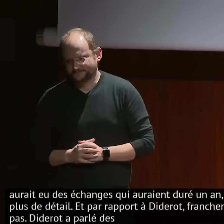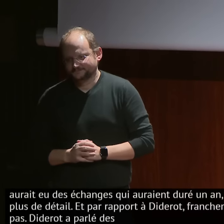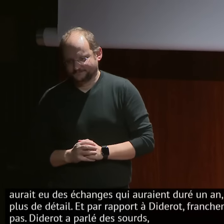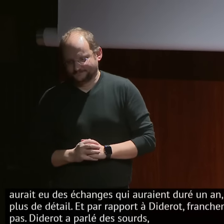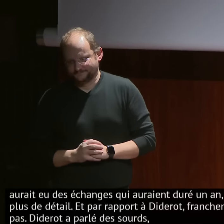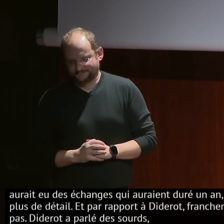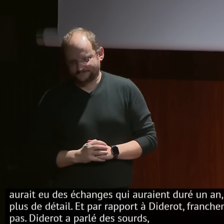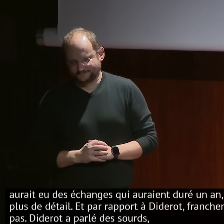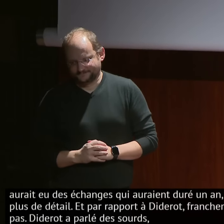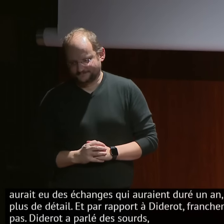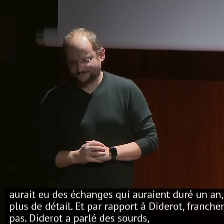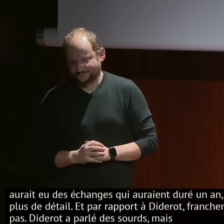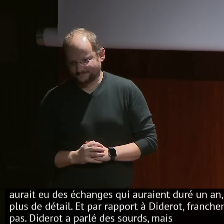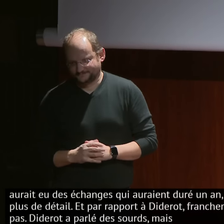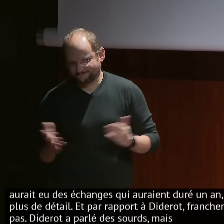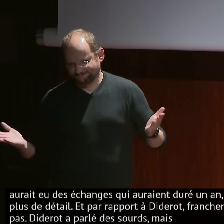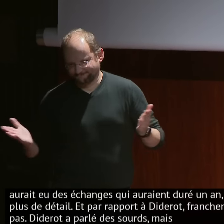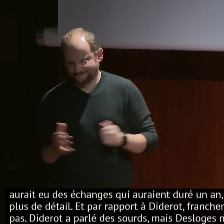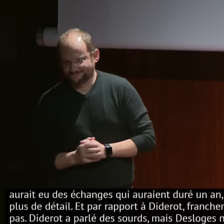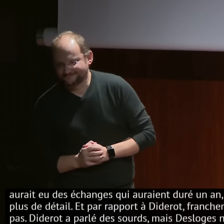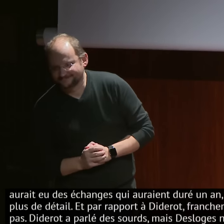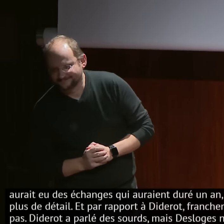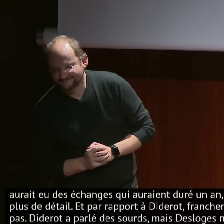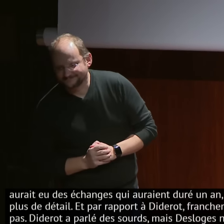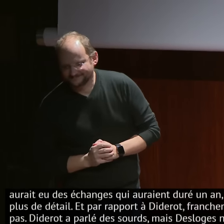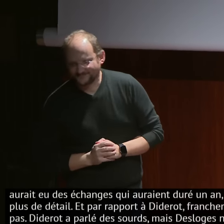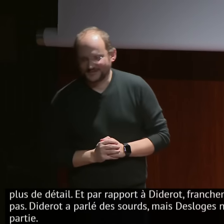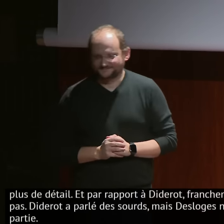mais des loges, j'en fais pas partie. Enfin.